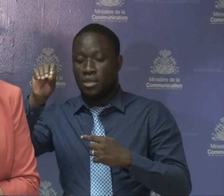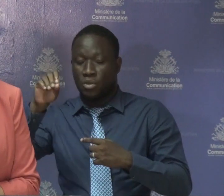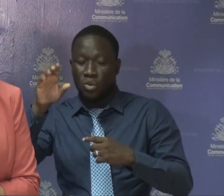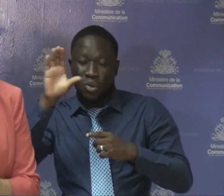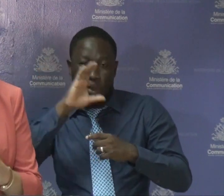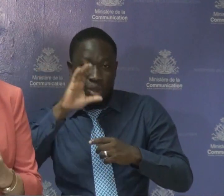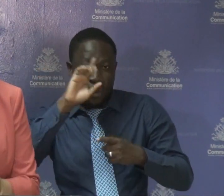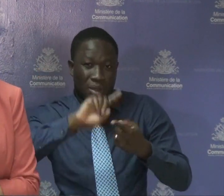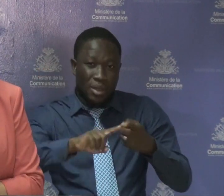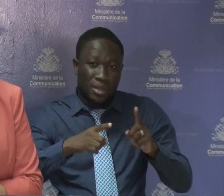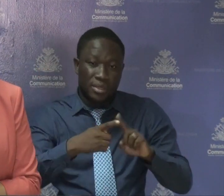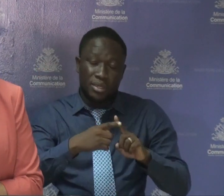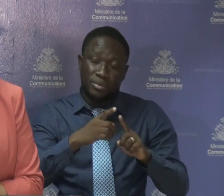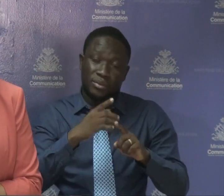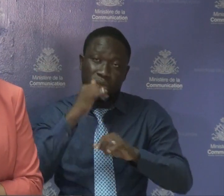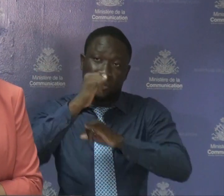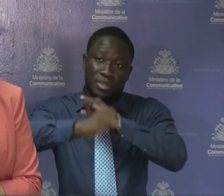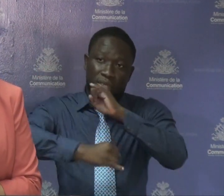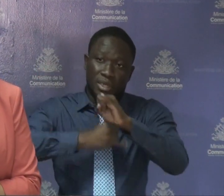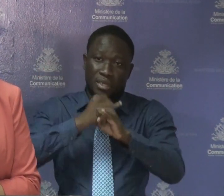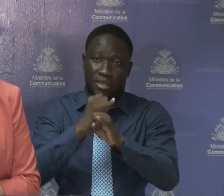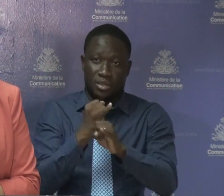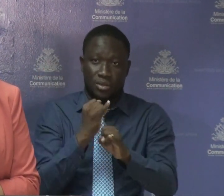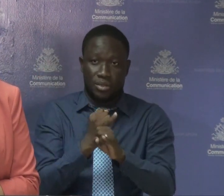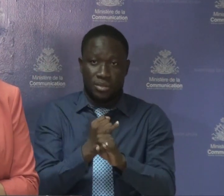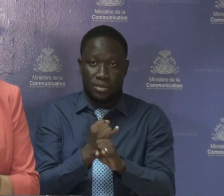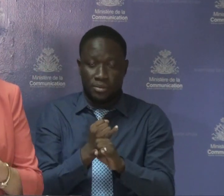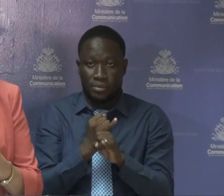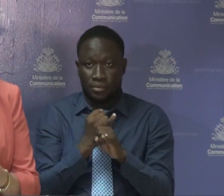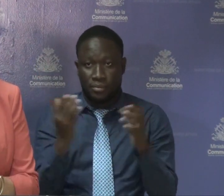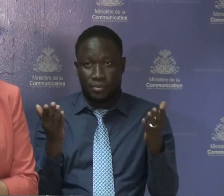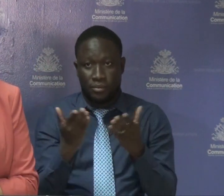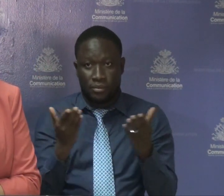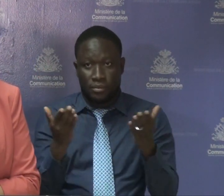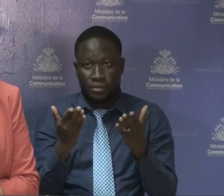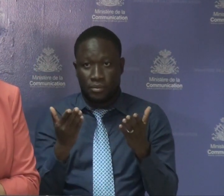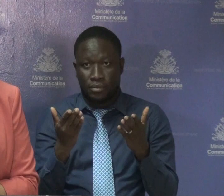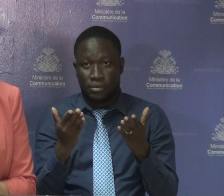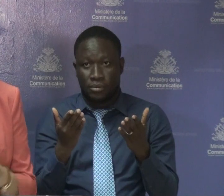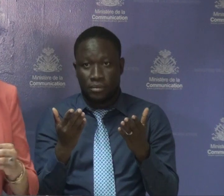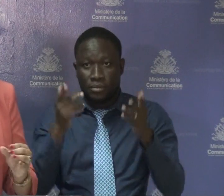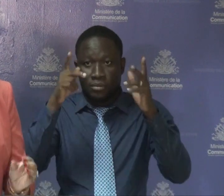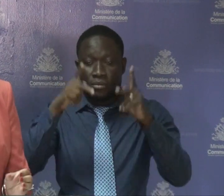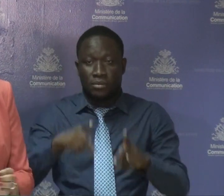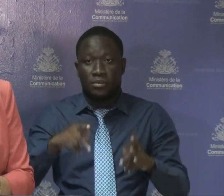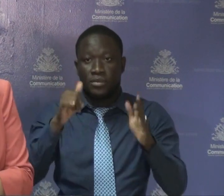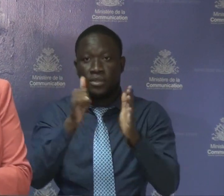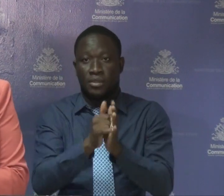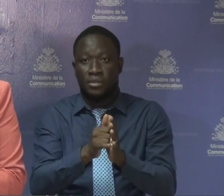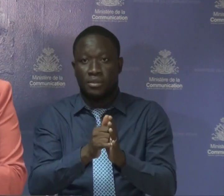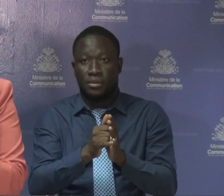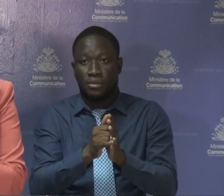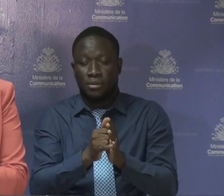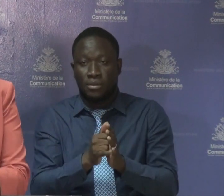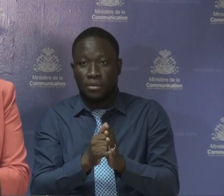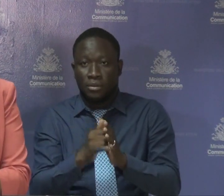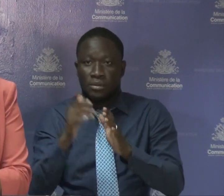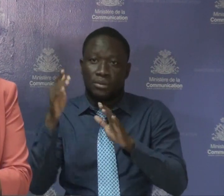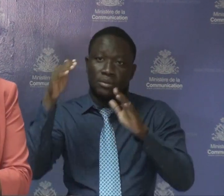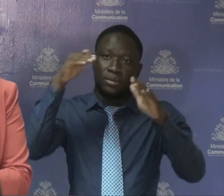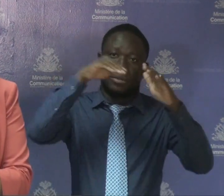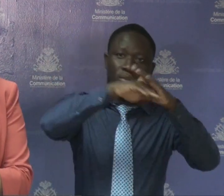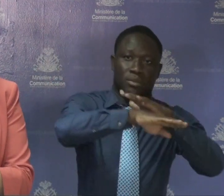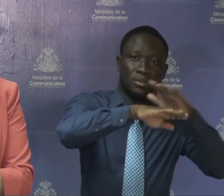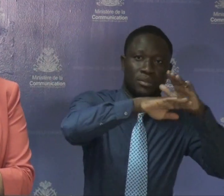partenaires tant au niveau international que national. Donc de ce fait mon ça investissement total que montre que on va